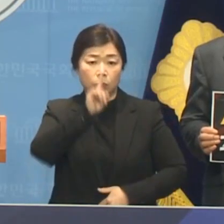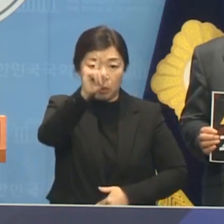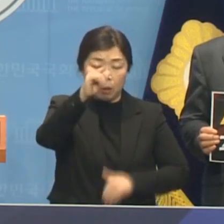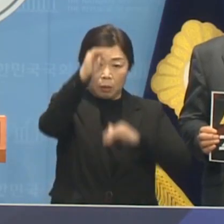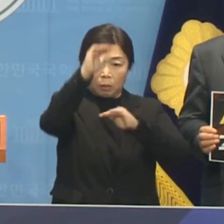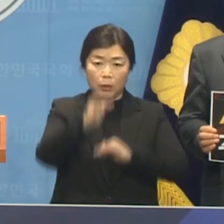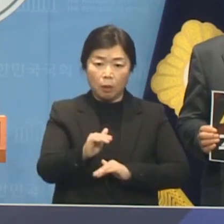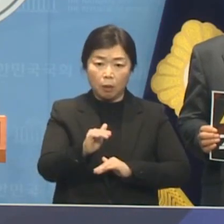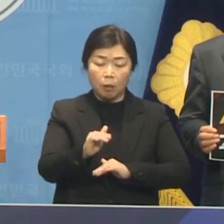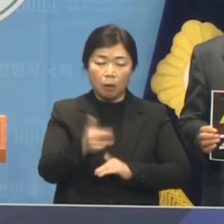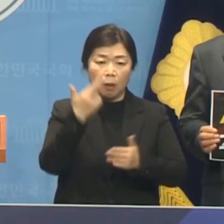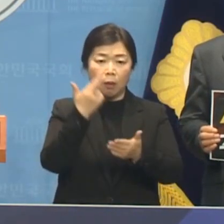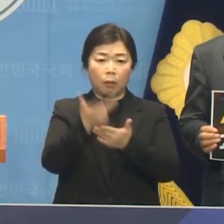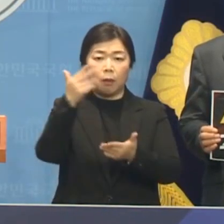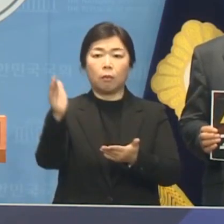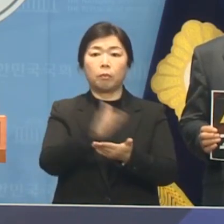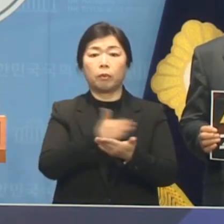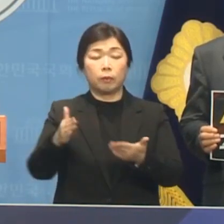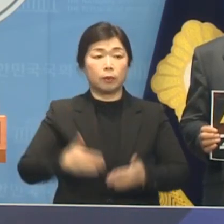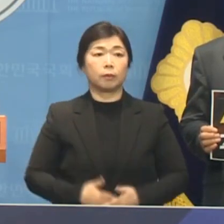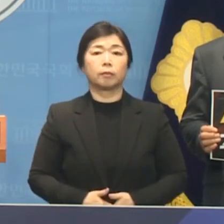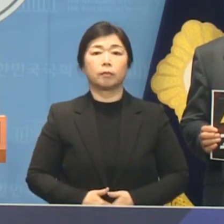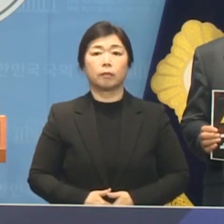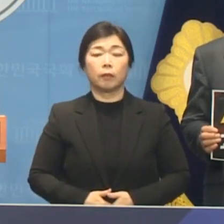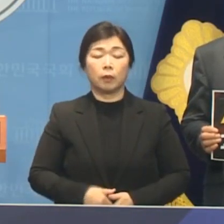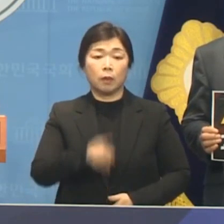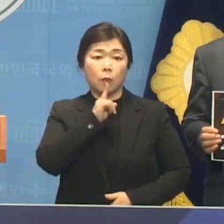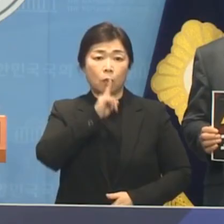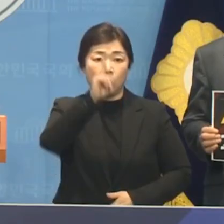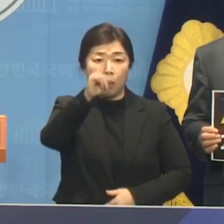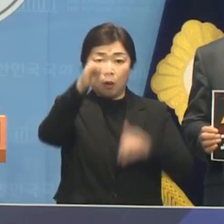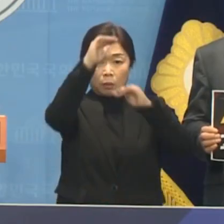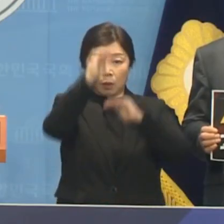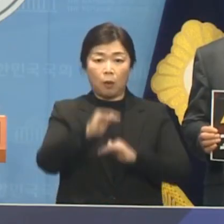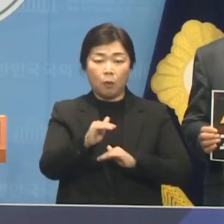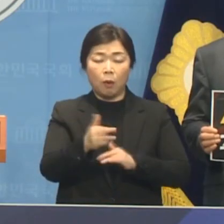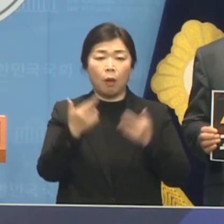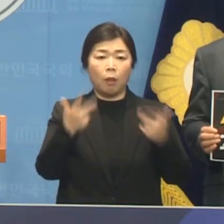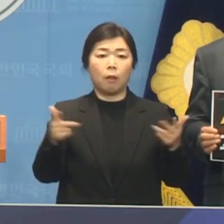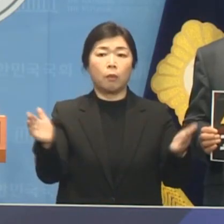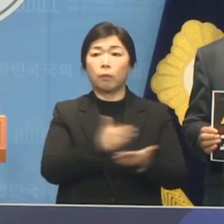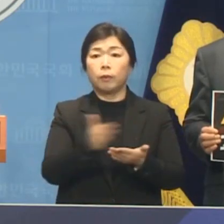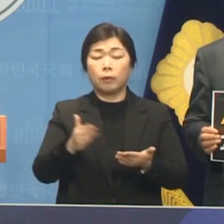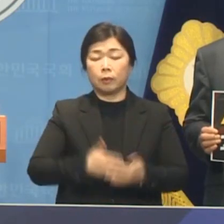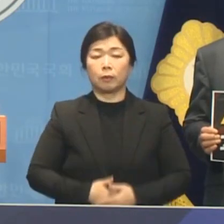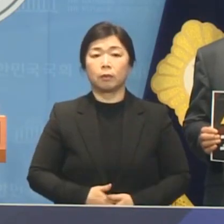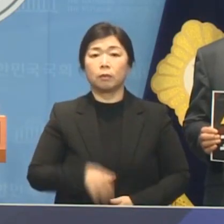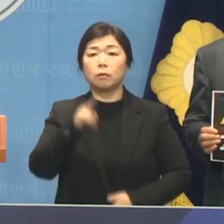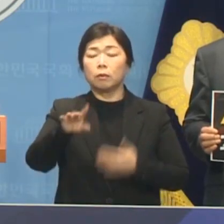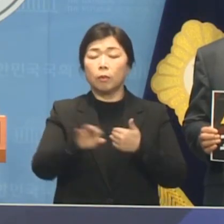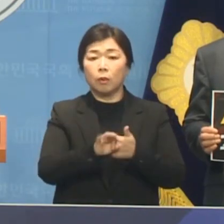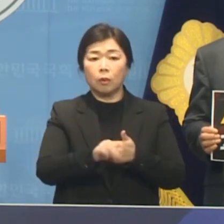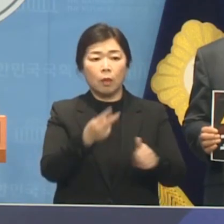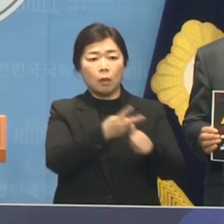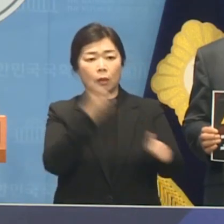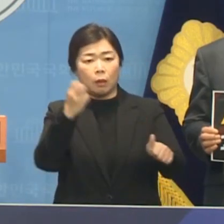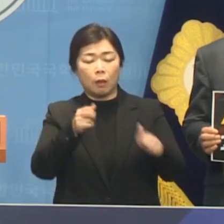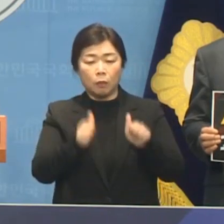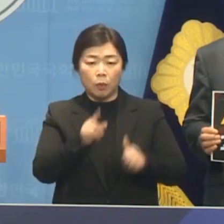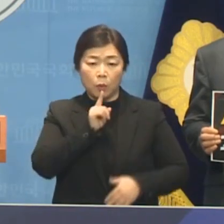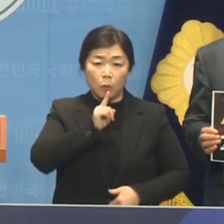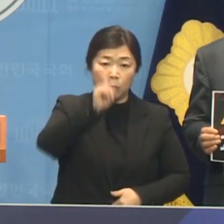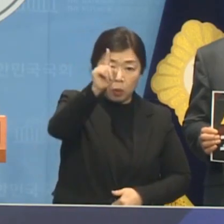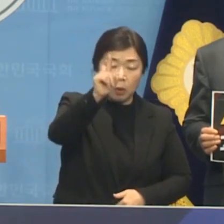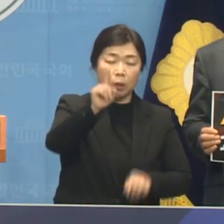텅 비어있는 빈 깡통과 같습니다. 그렇다면 탄핵 소초안 자체가